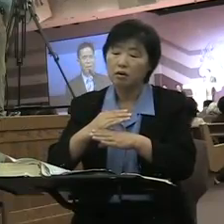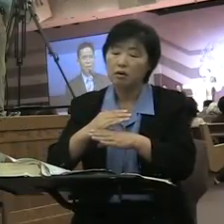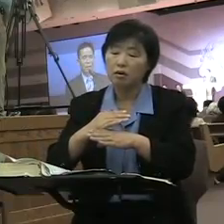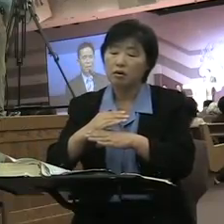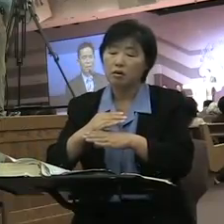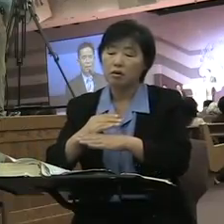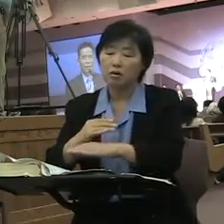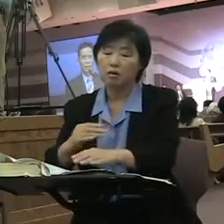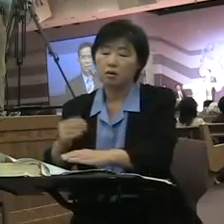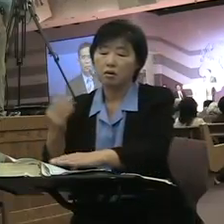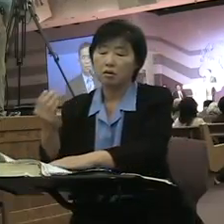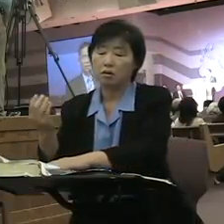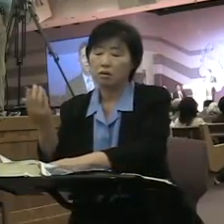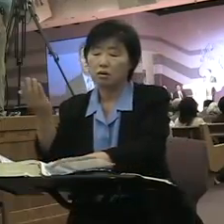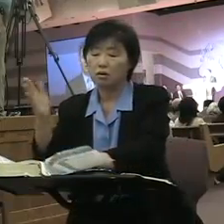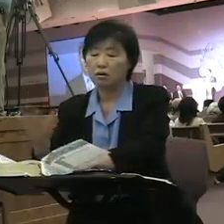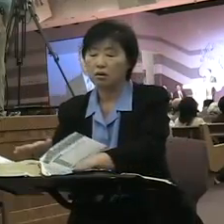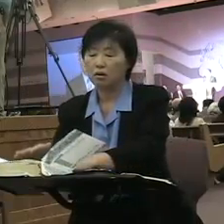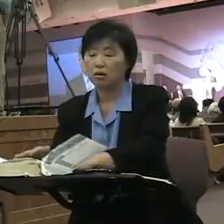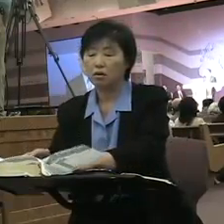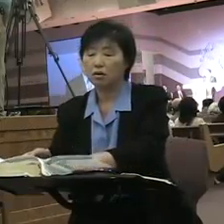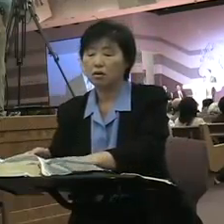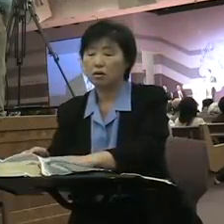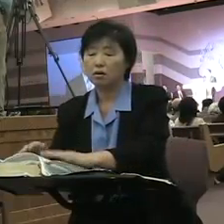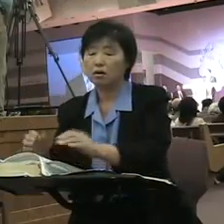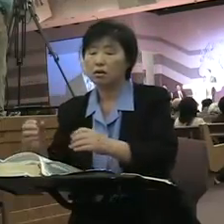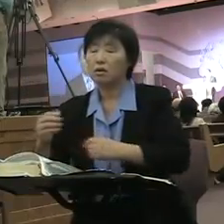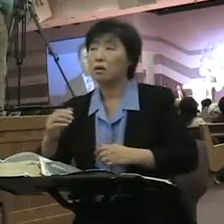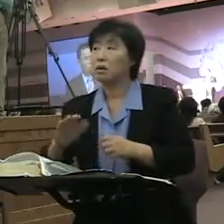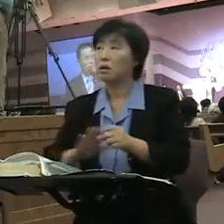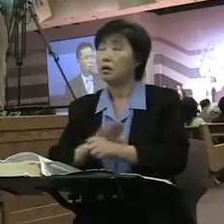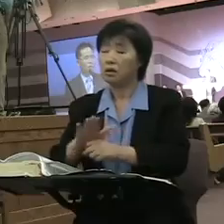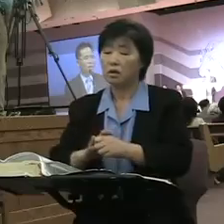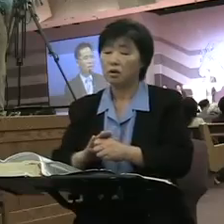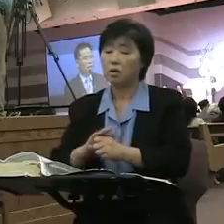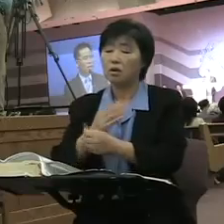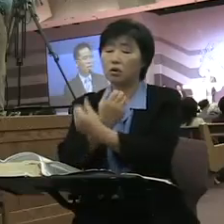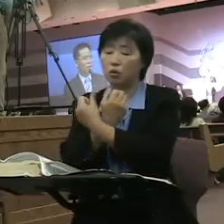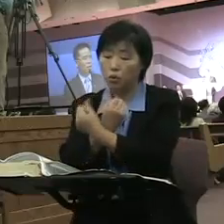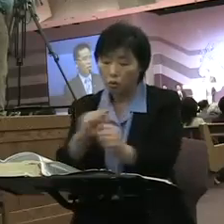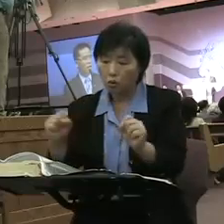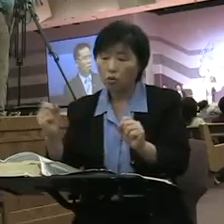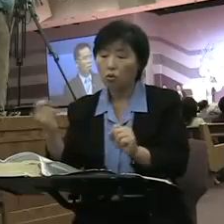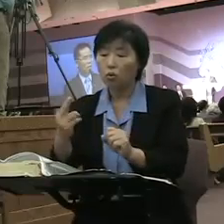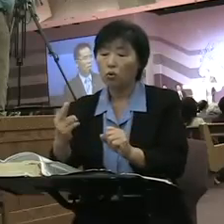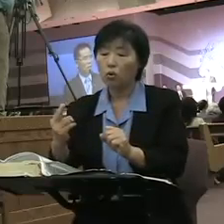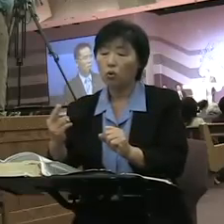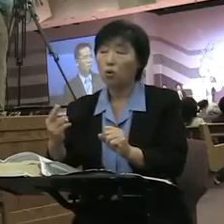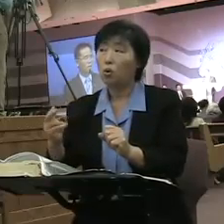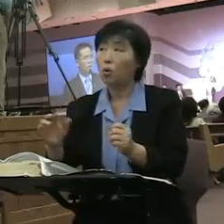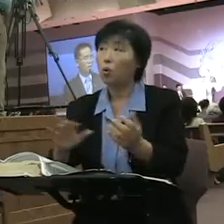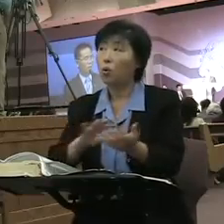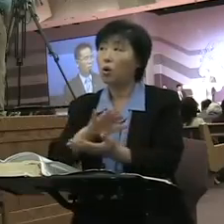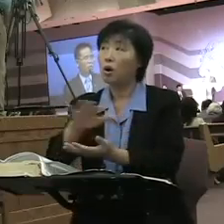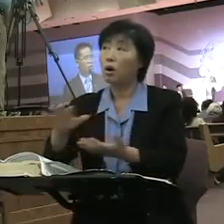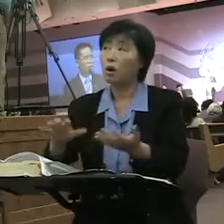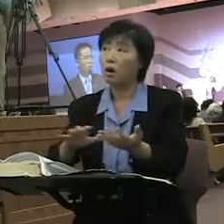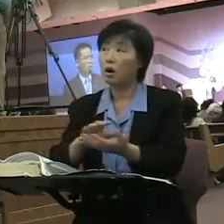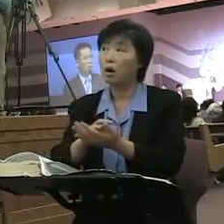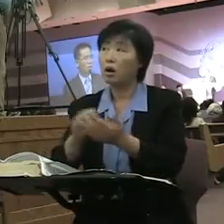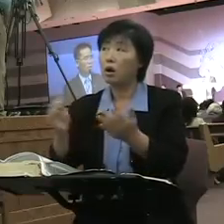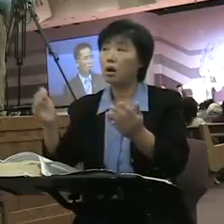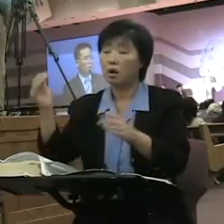뮤지컬인데요. 그러나 이 뮤지컬이 그 사랑과 용서와 화해로 끝을 맺는